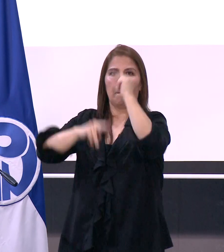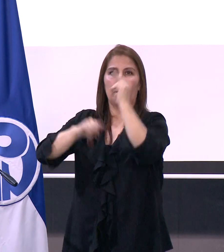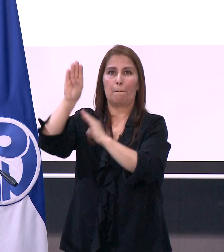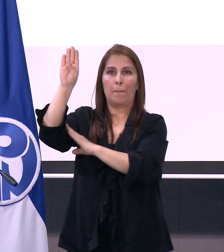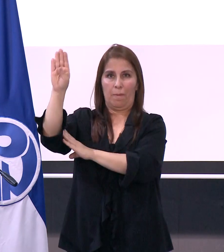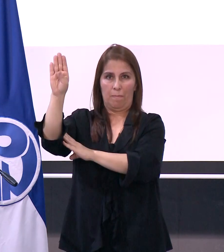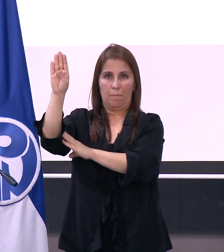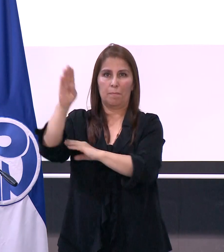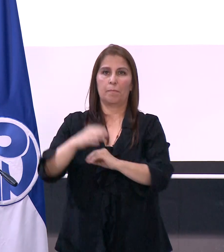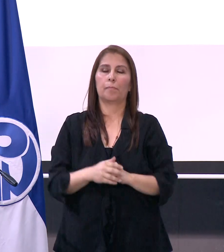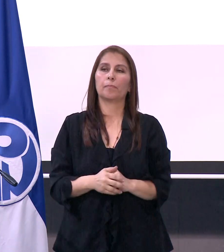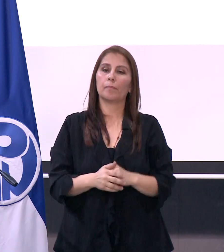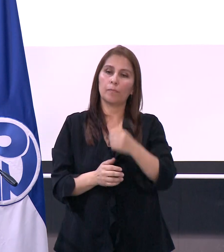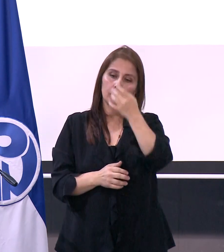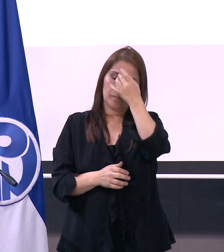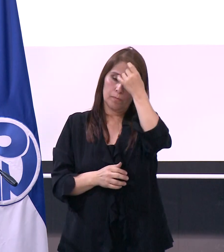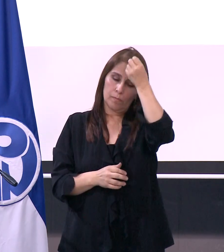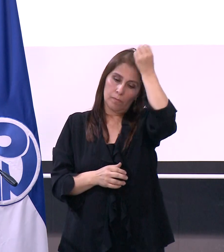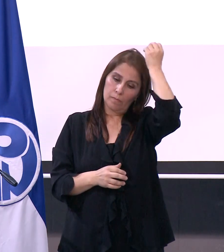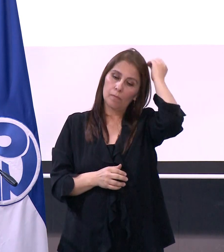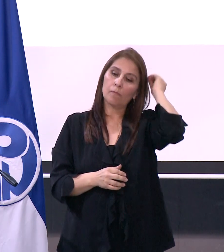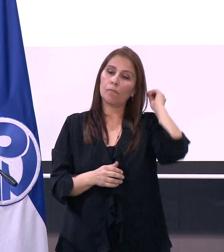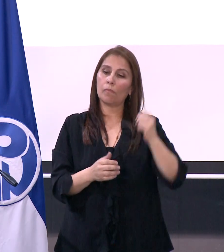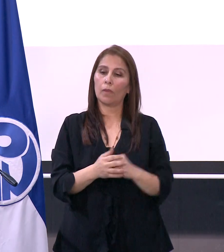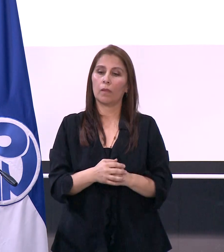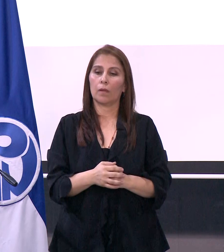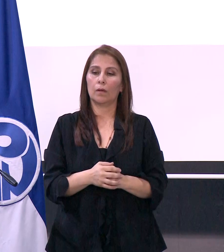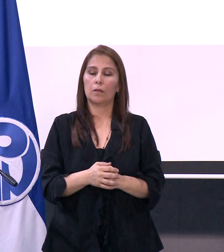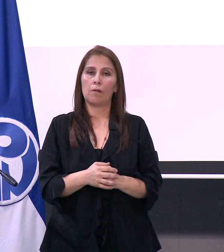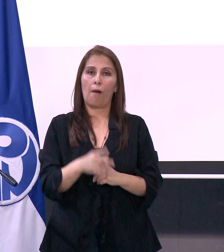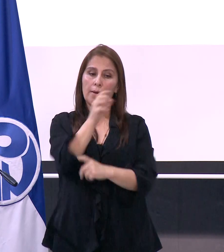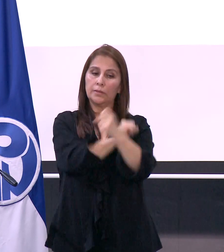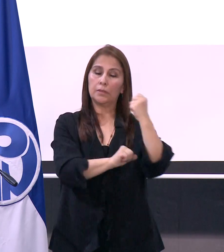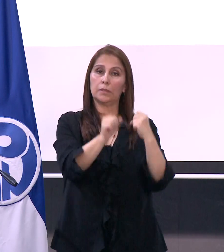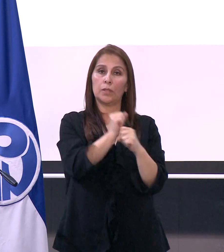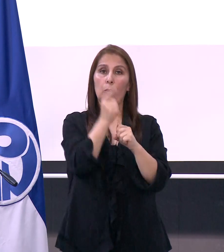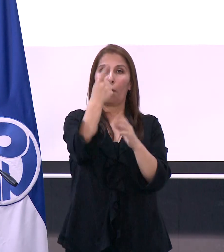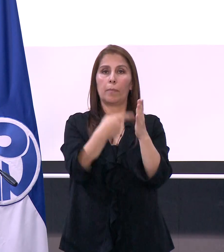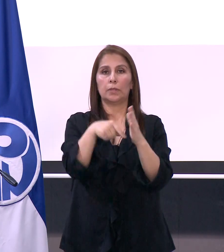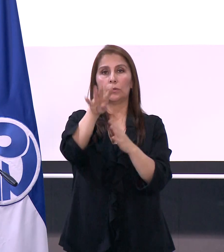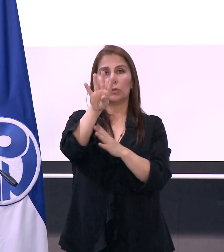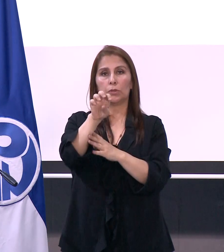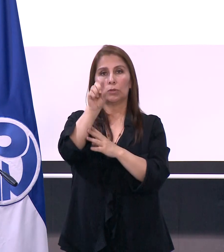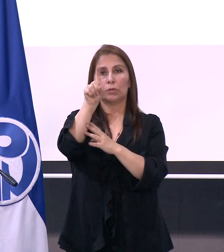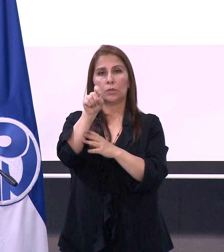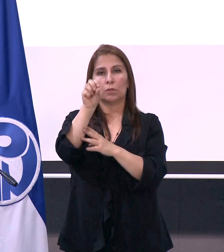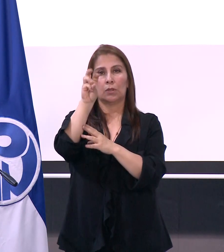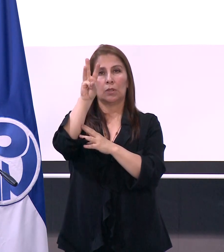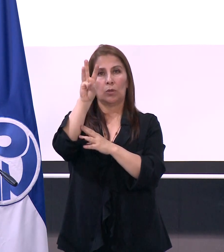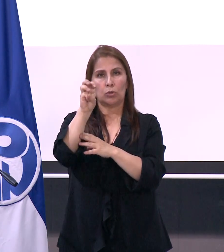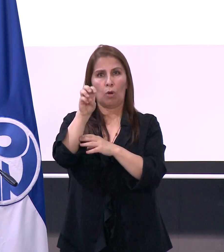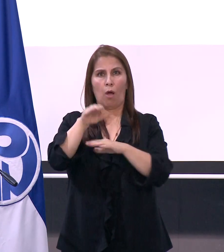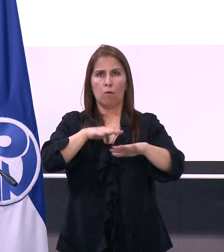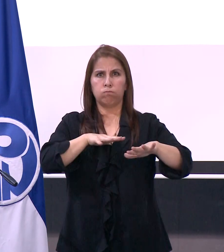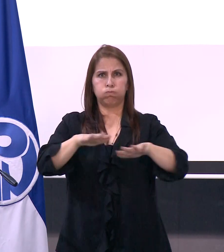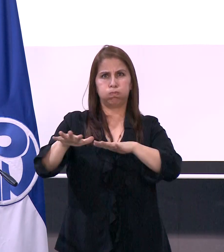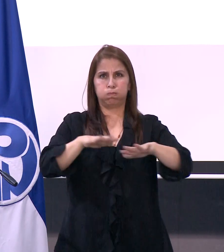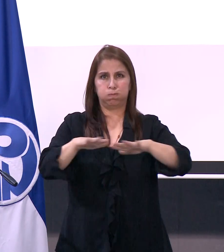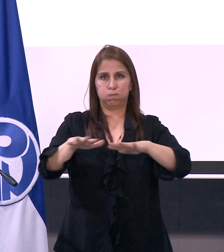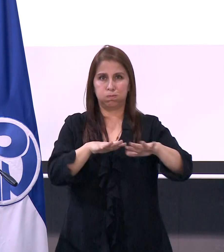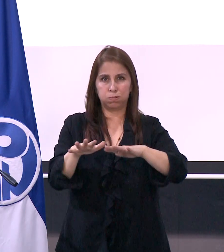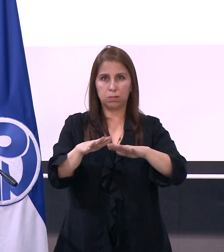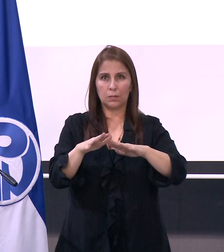actual ve el año anterior en el 68 se había producido el terremoto que destruyó las